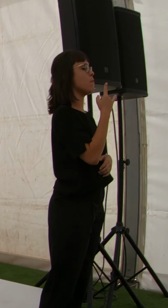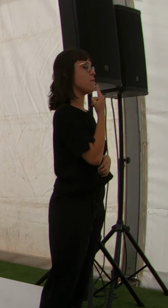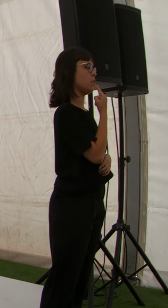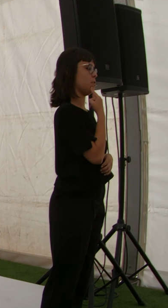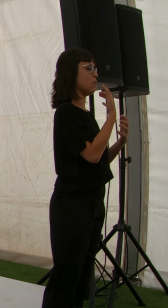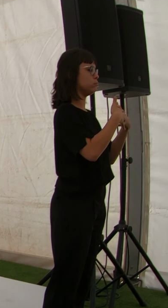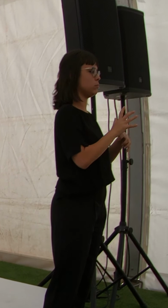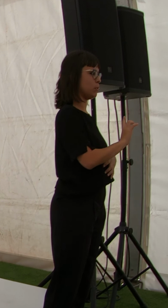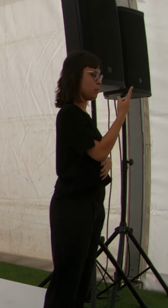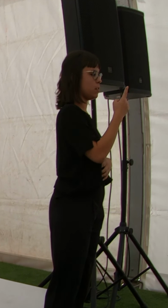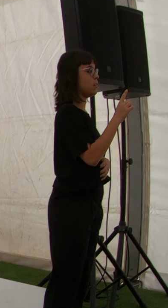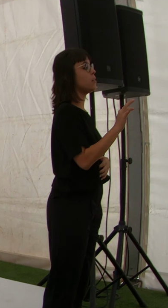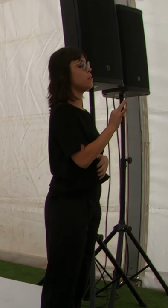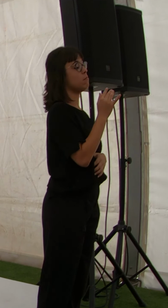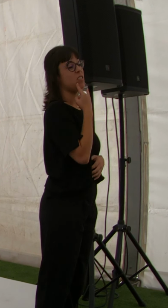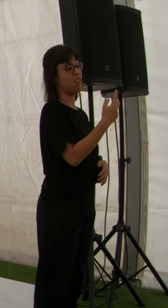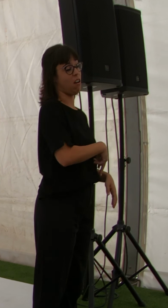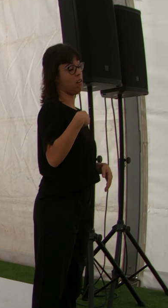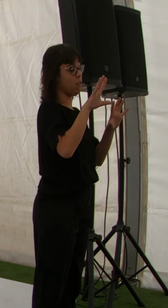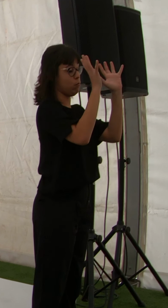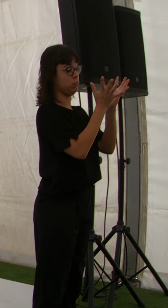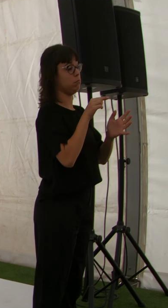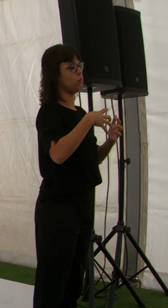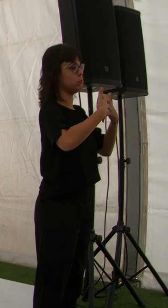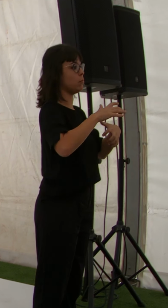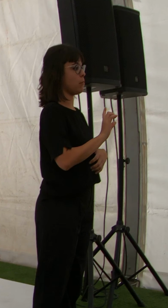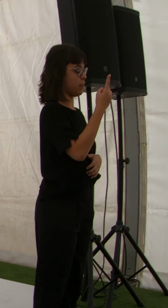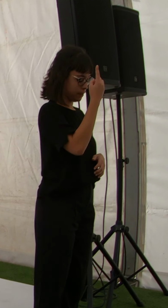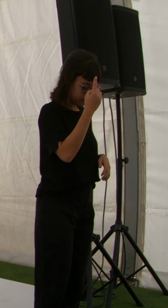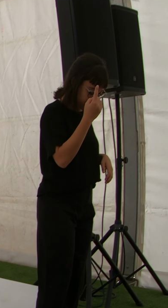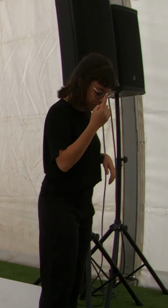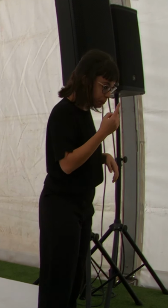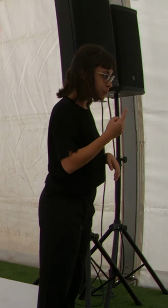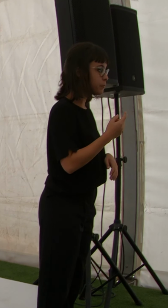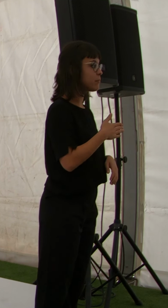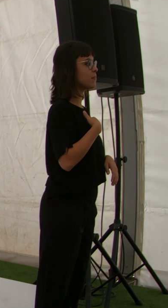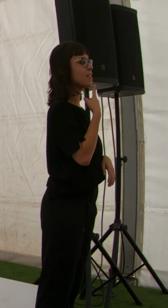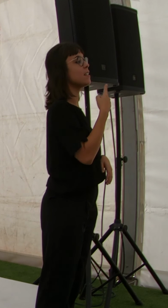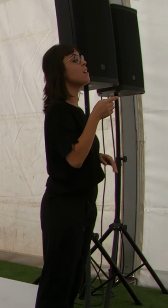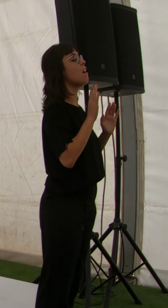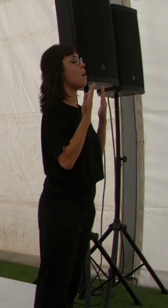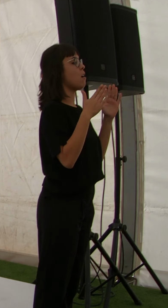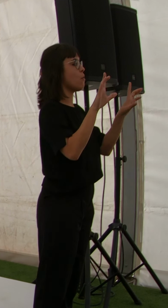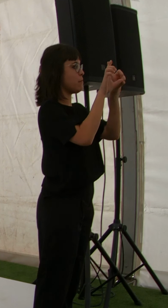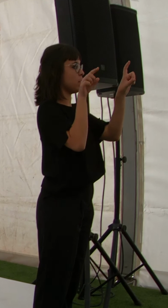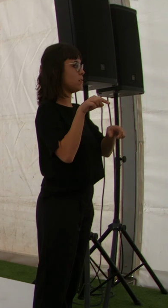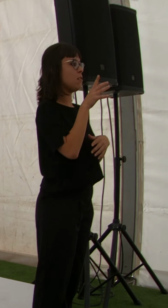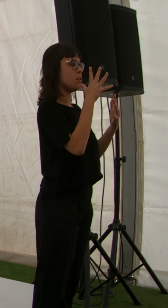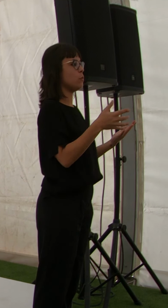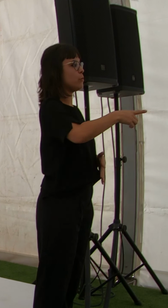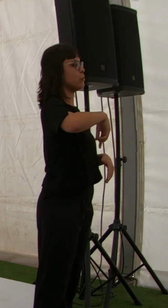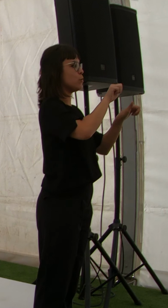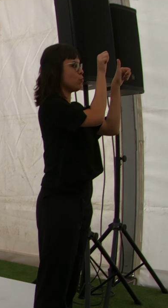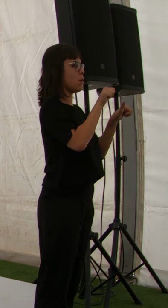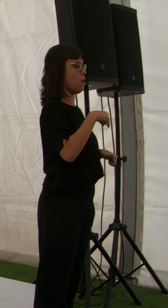tercer mayor fabricante de baterías en general del mundo. Es decir, BID, aunque ahora mismo no tengamos sus modelos que van a empezar